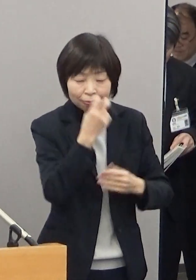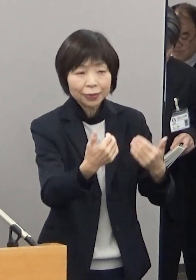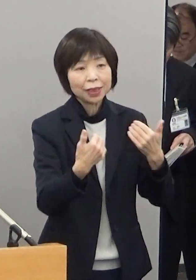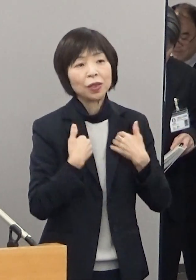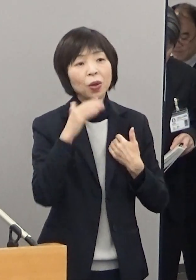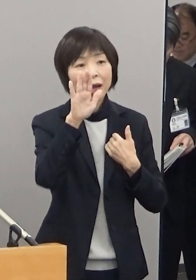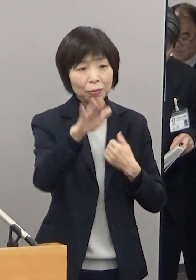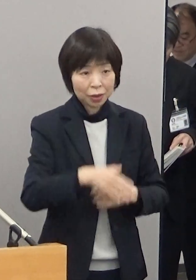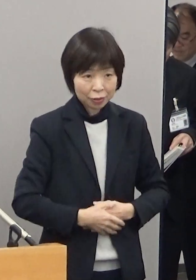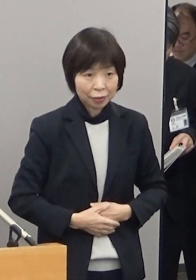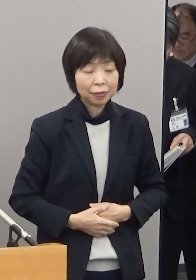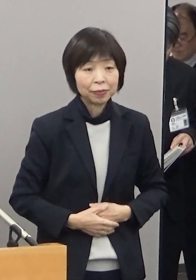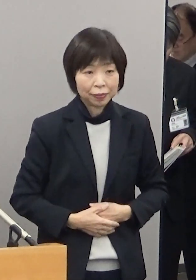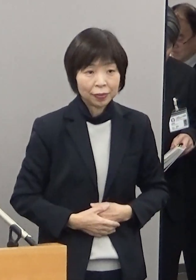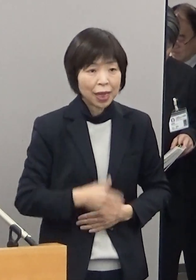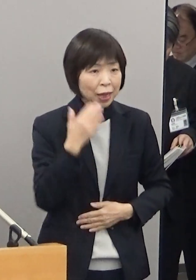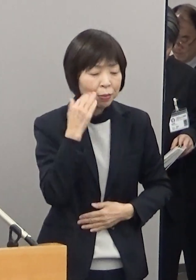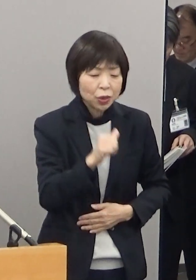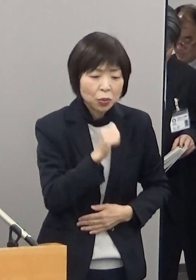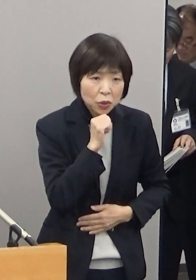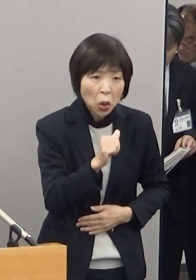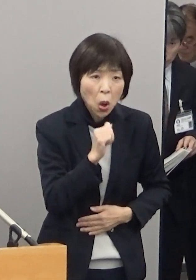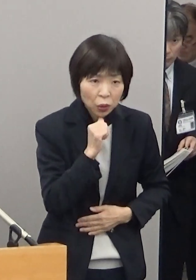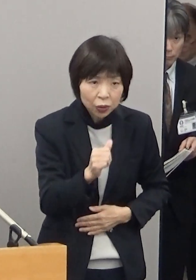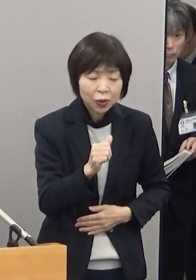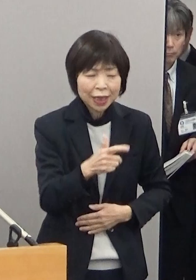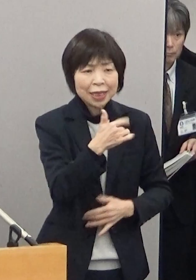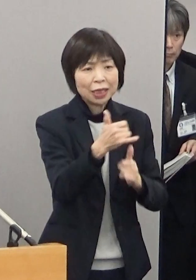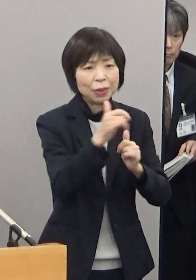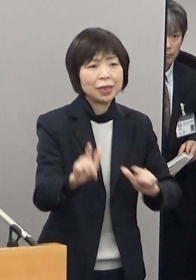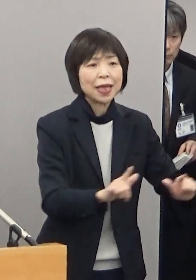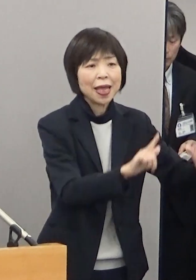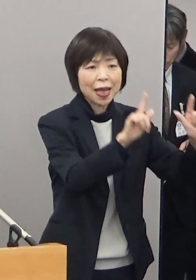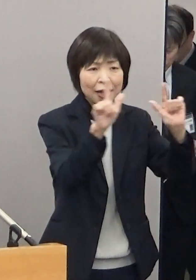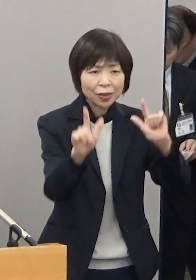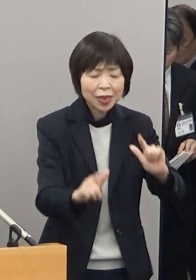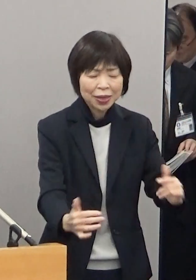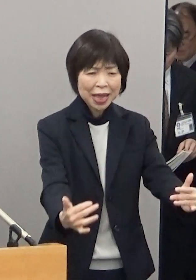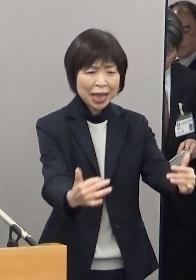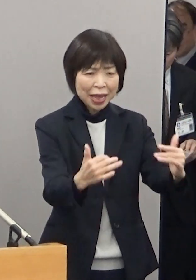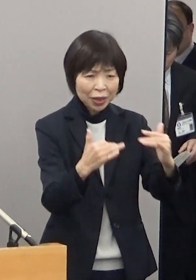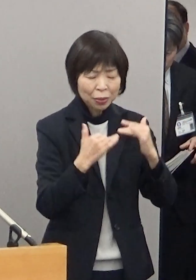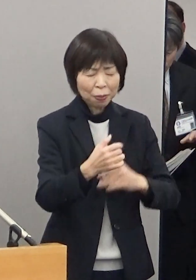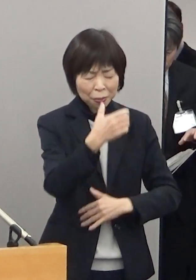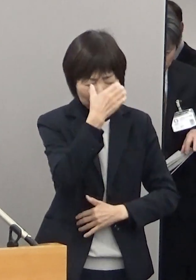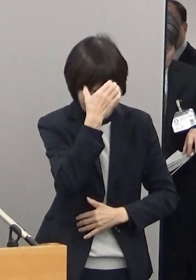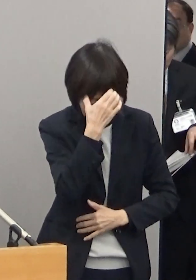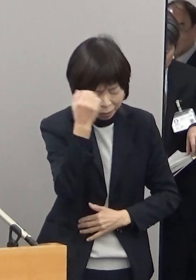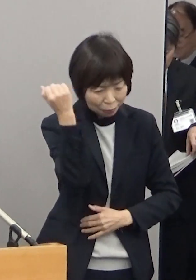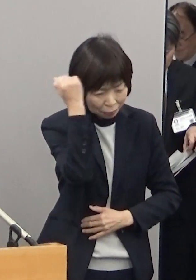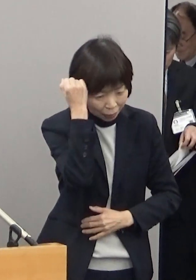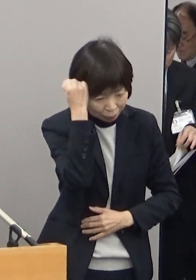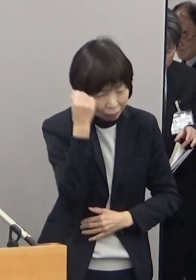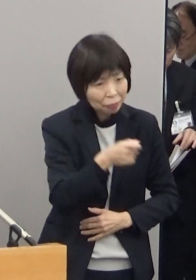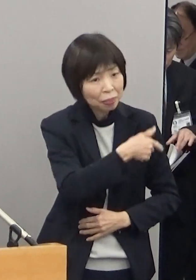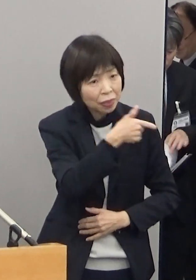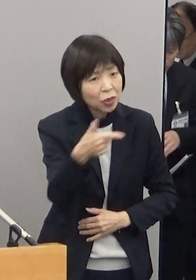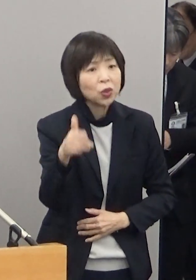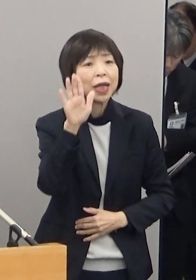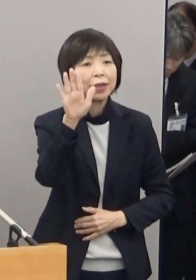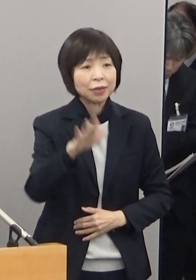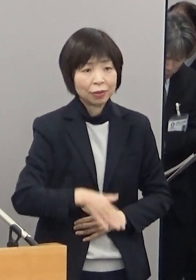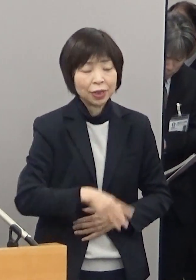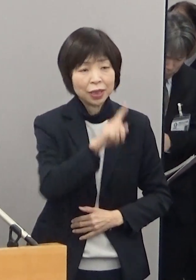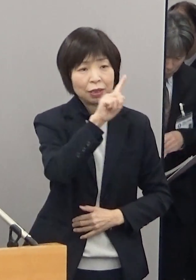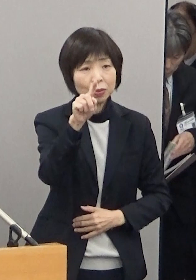。水不足が市民生活に及ぼす影響は当然のことながら重大でございまして、本